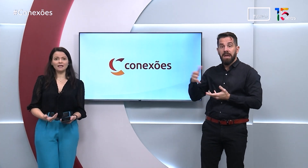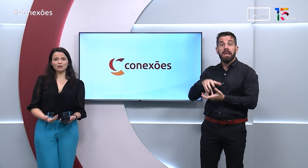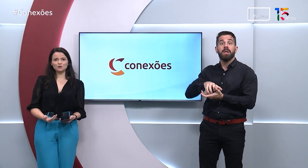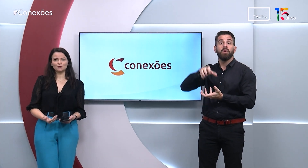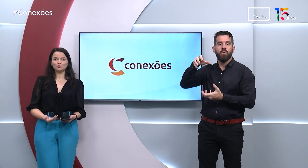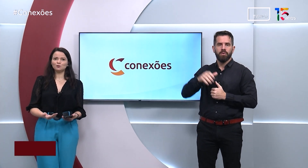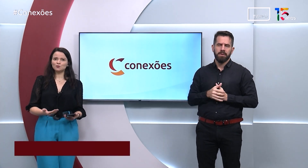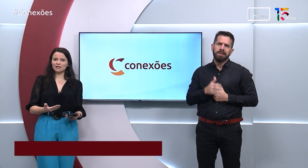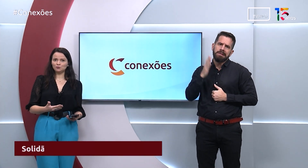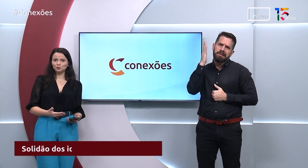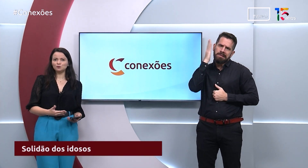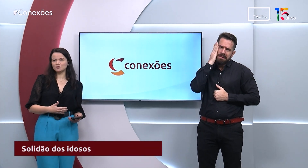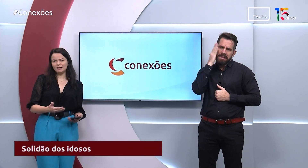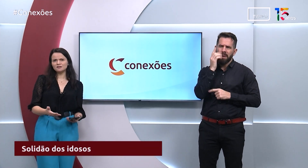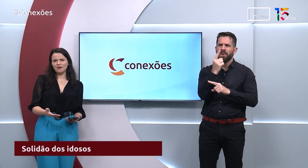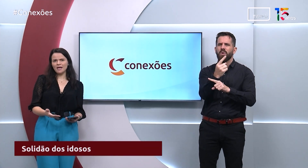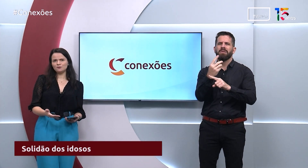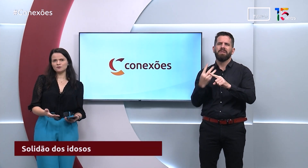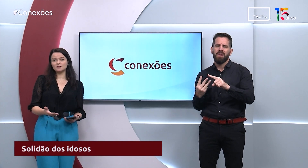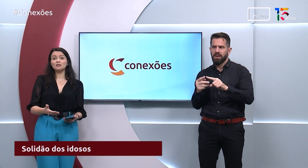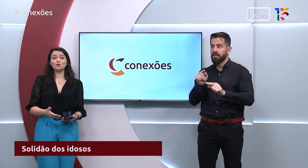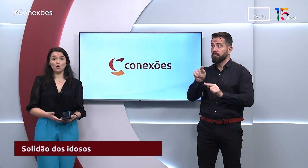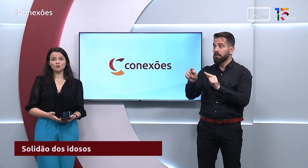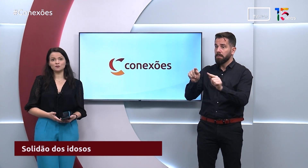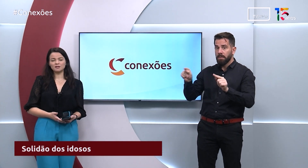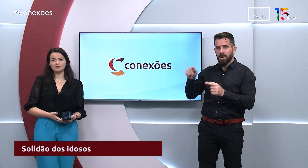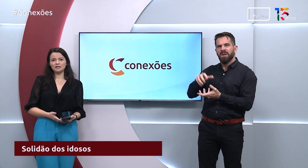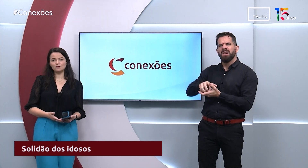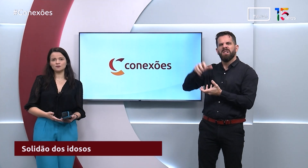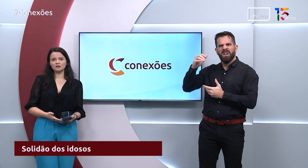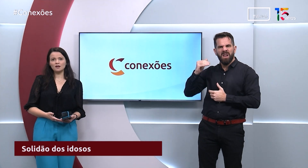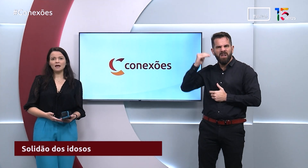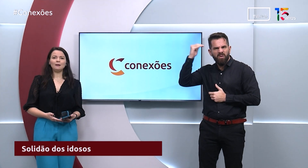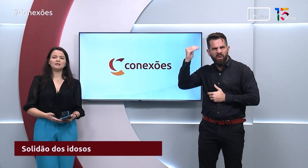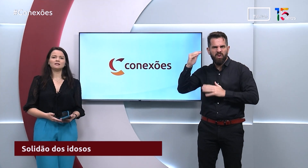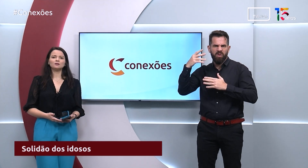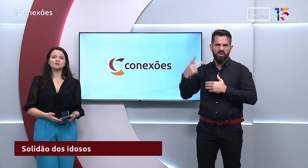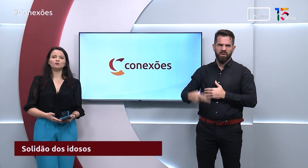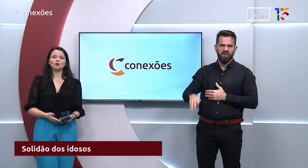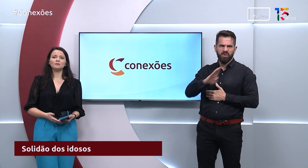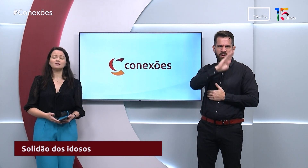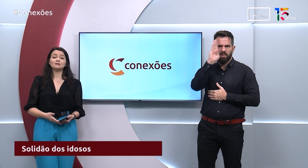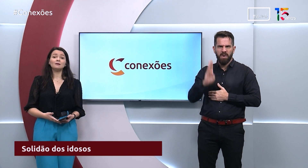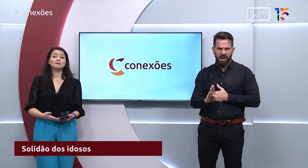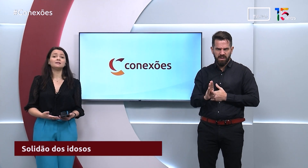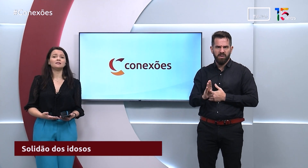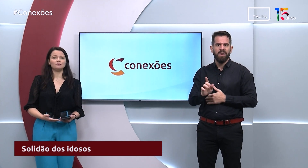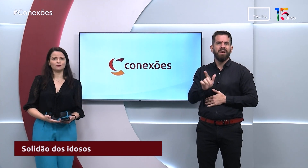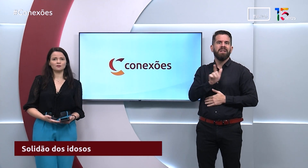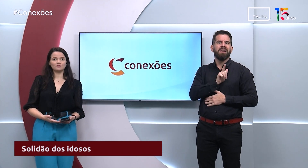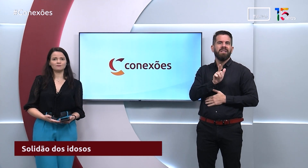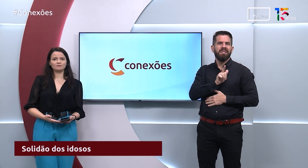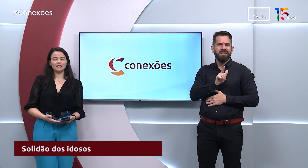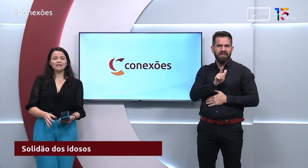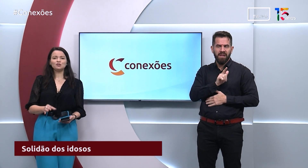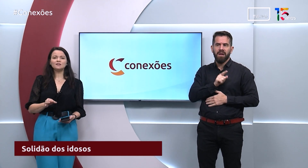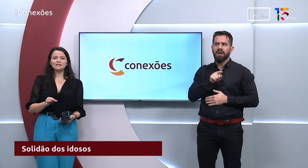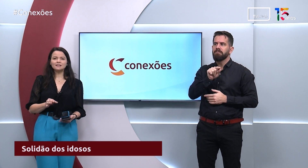de 1/3 dos adultos mais velhos e idosos brasileiros apresentam sintomas